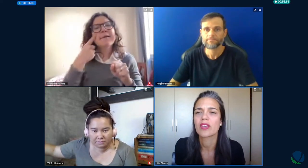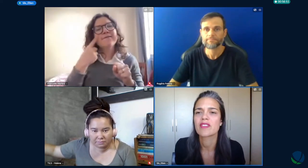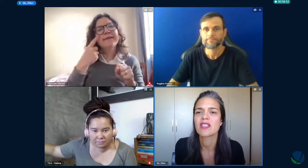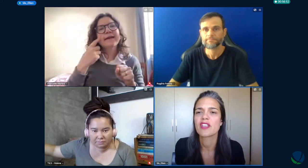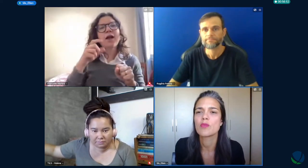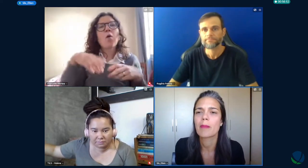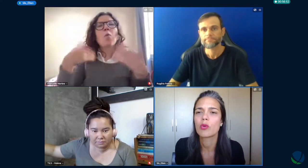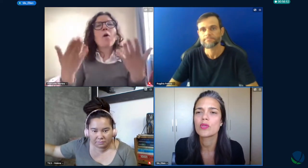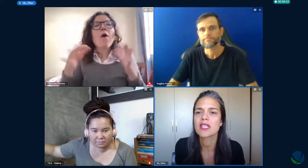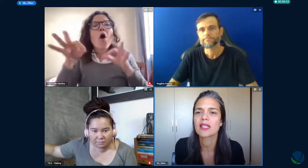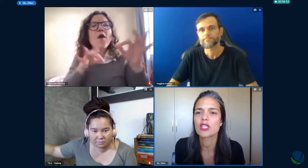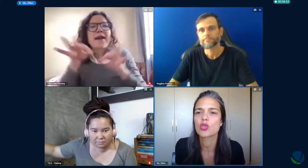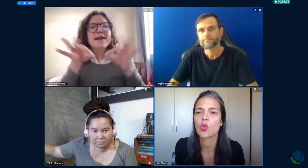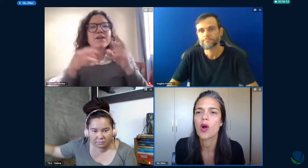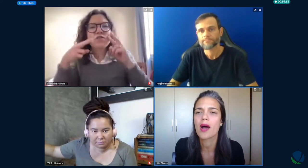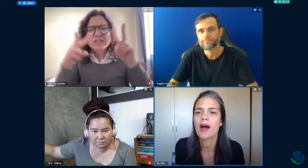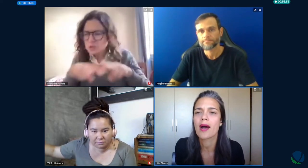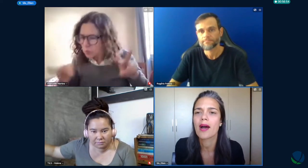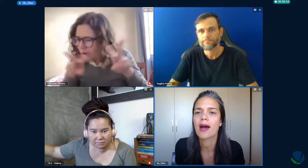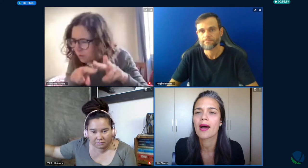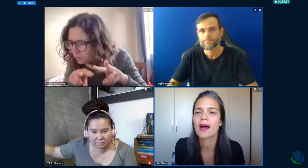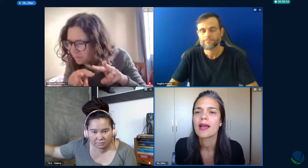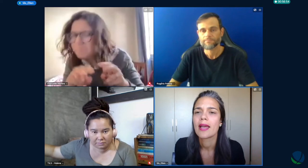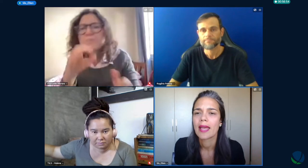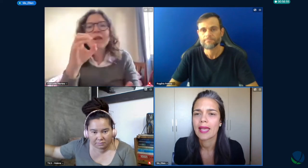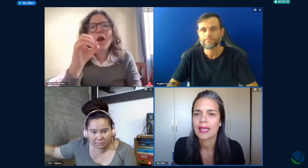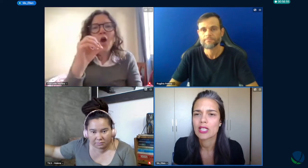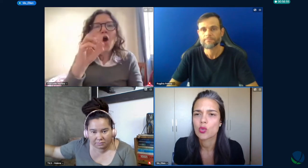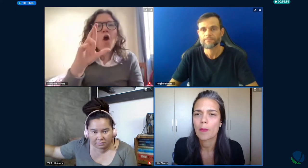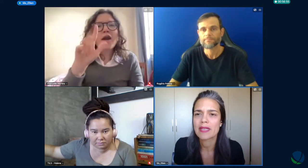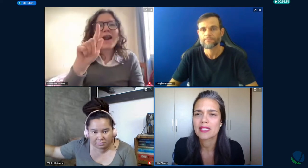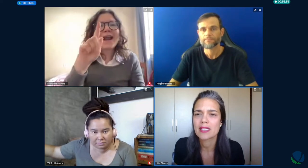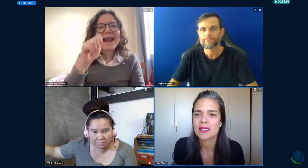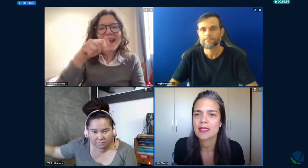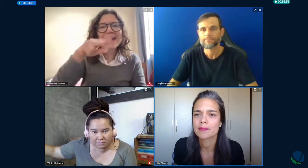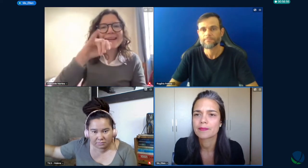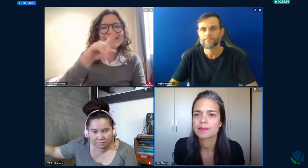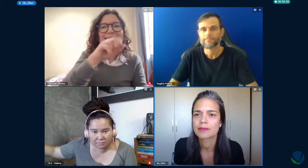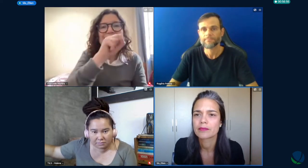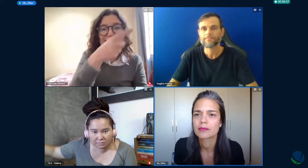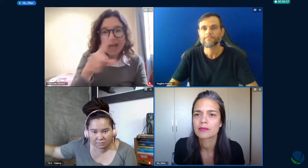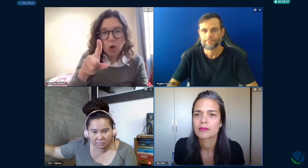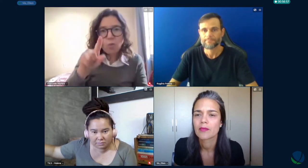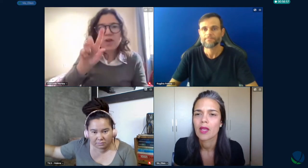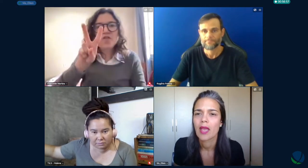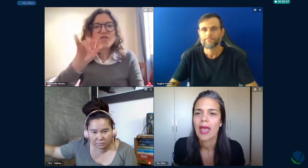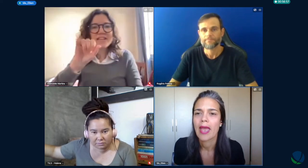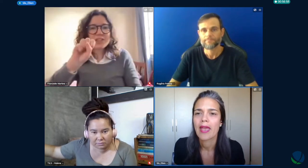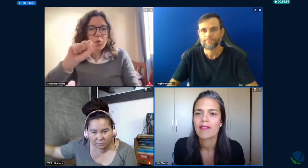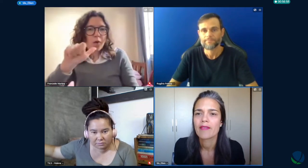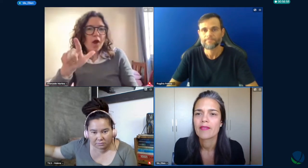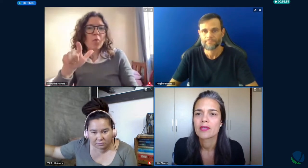Você falou que você fez uma busca da sua, na sua pesquisa.